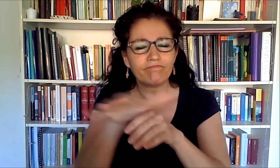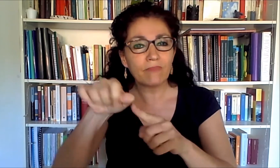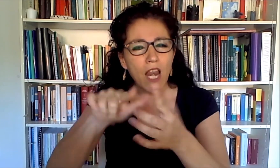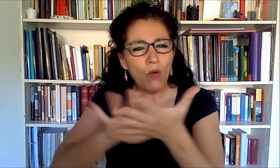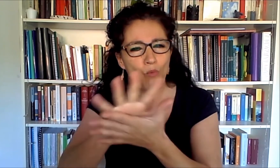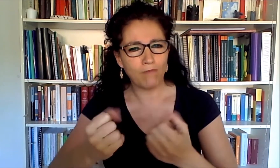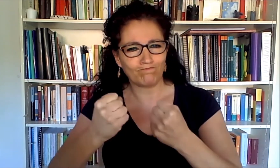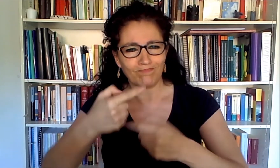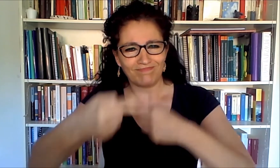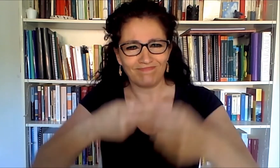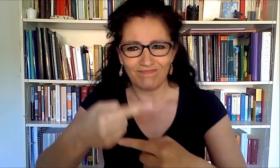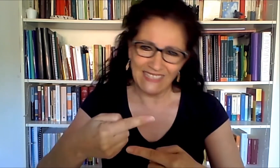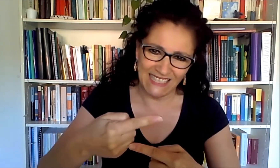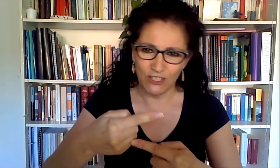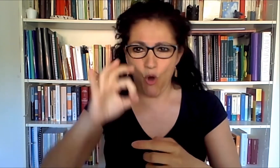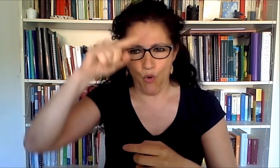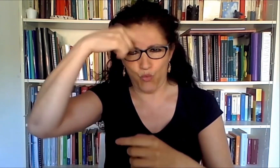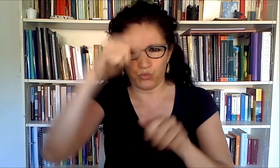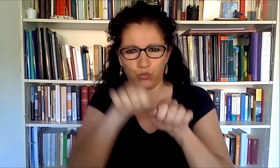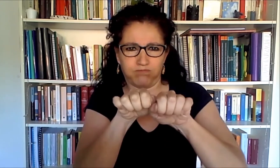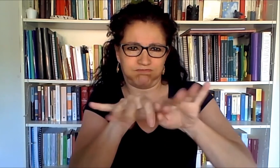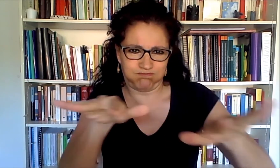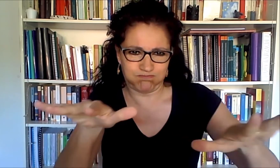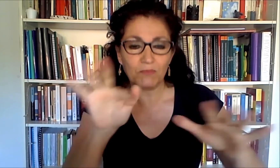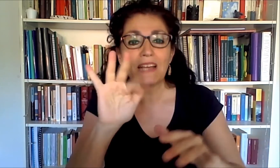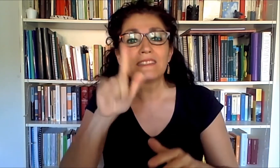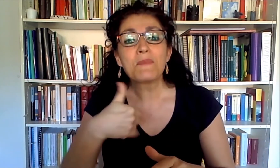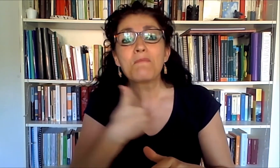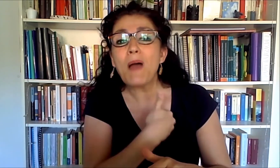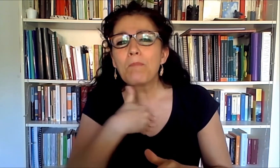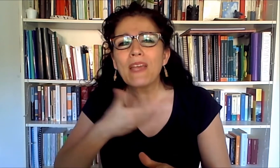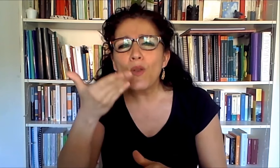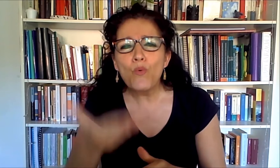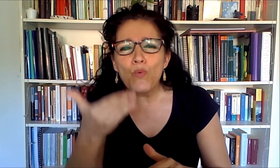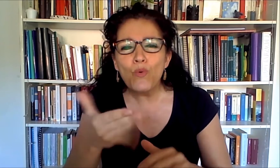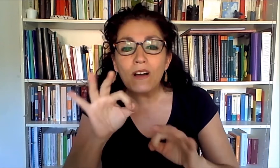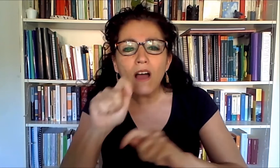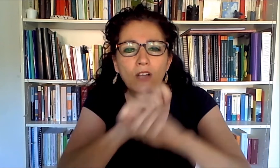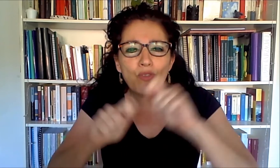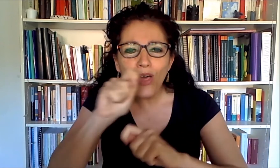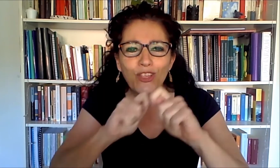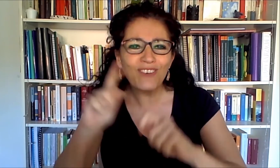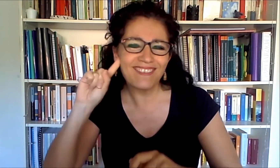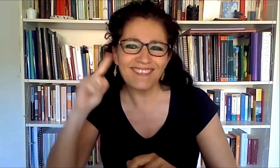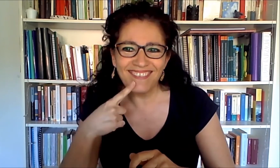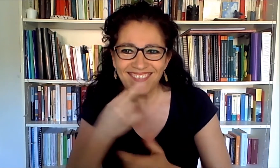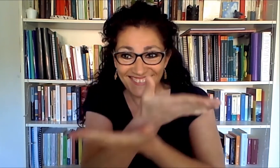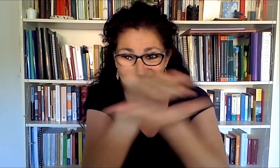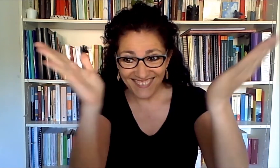cultura, así como el relevante papel de las asociaciones de personas sordas como principales agentes de normalización de la